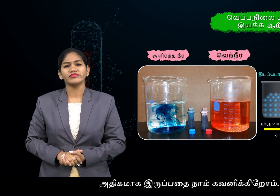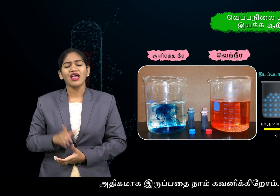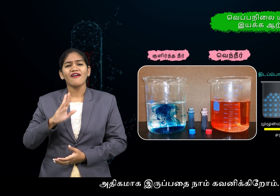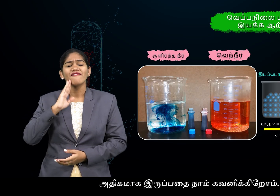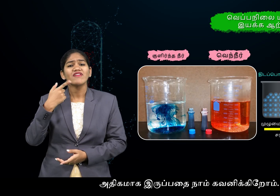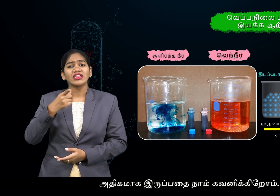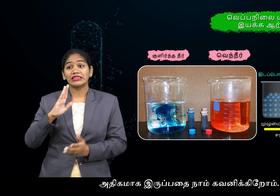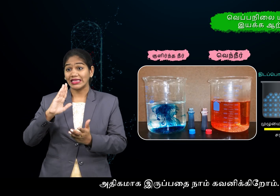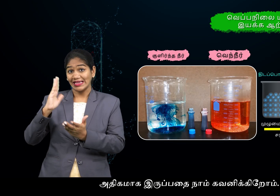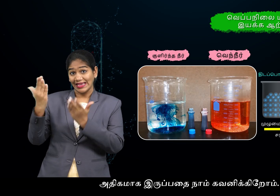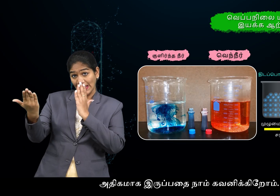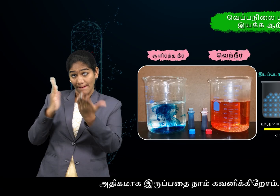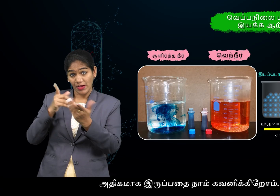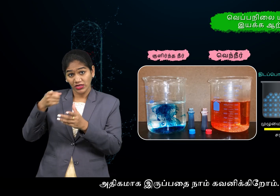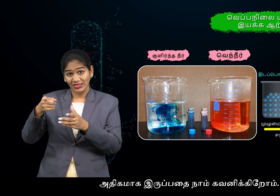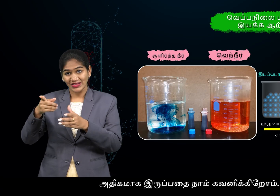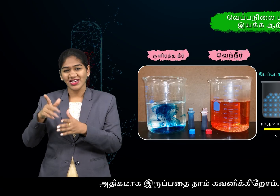அதிகமாக இருப்பதை நாம் கவனிக்கிறோம்.